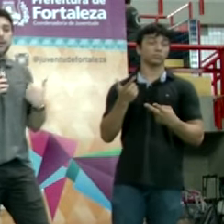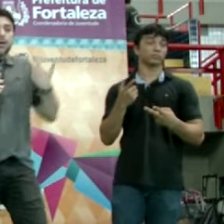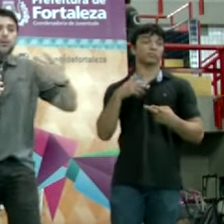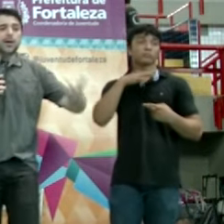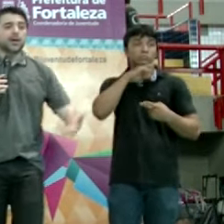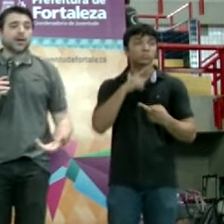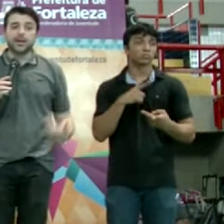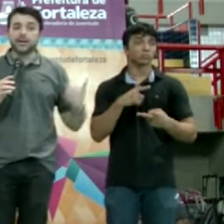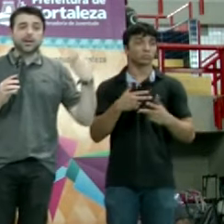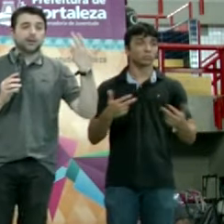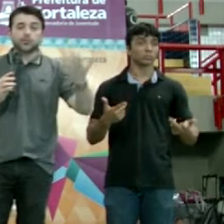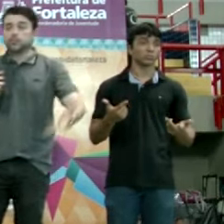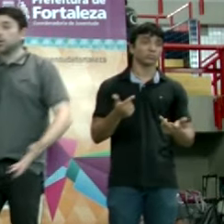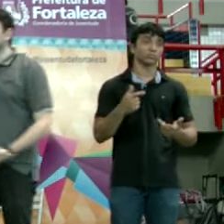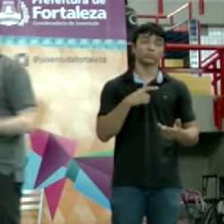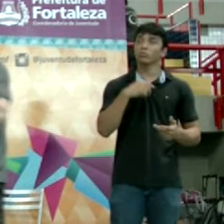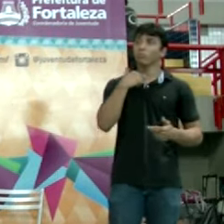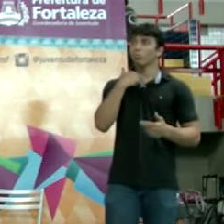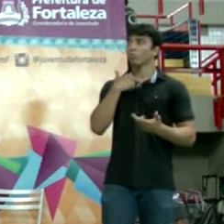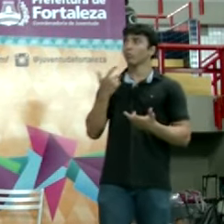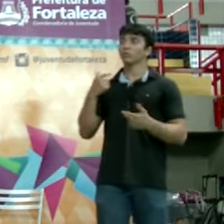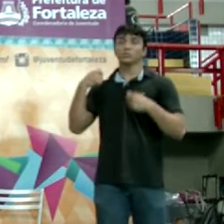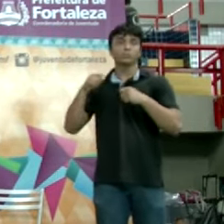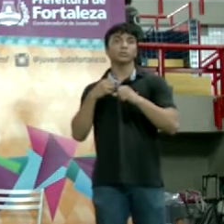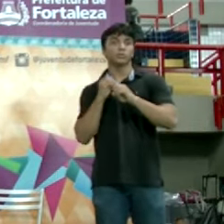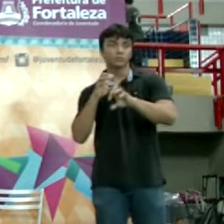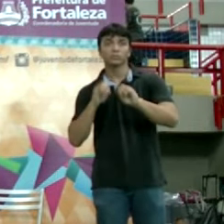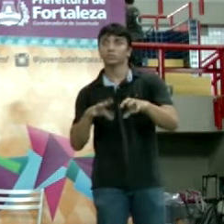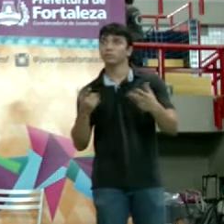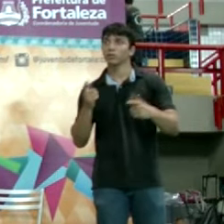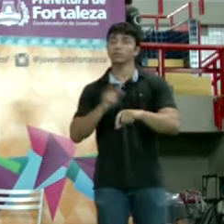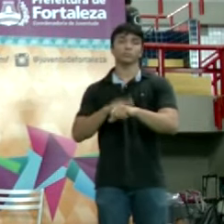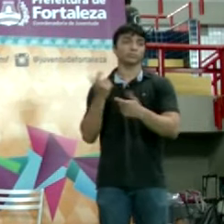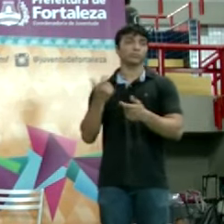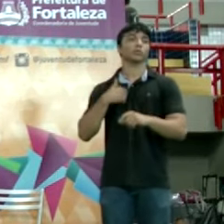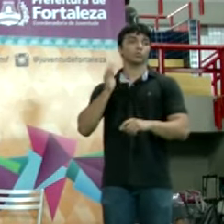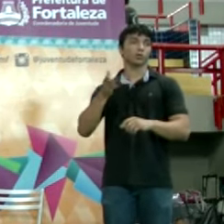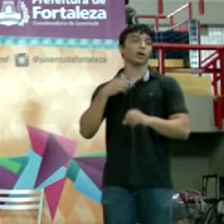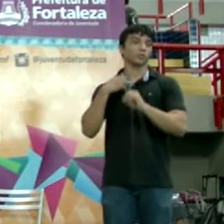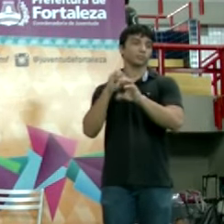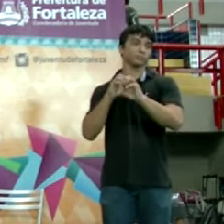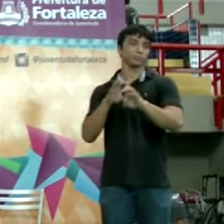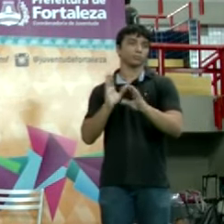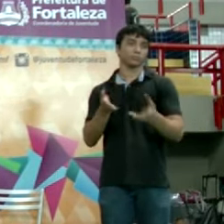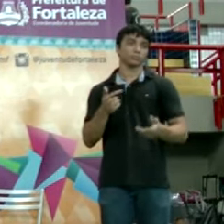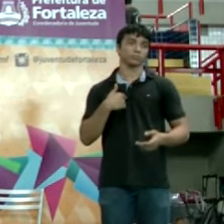ruim, tal. E não posso, tem que dar aula nesse horário, eu já dava aula na faculdade.